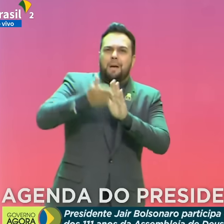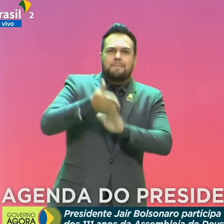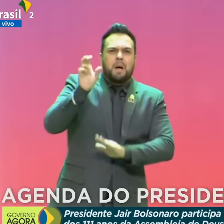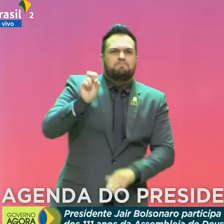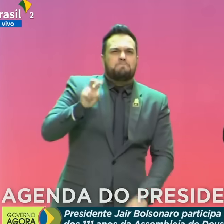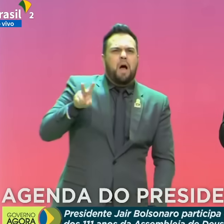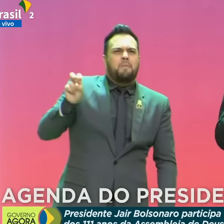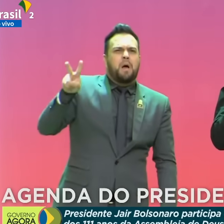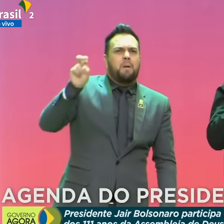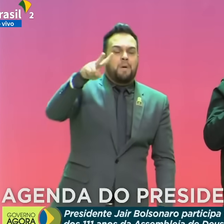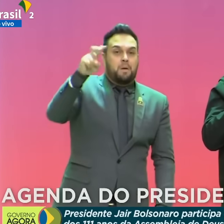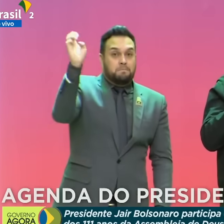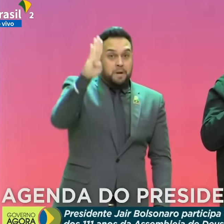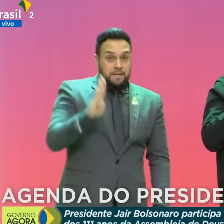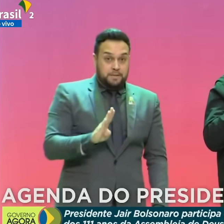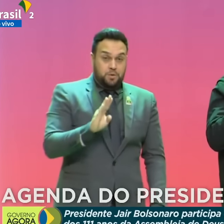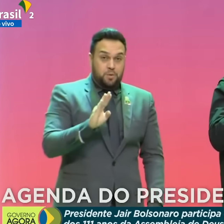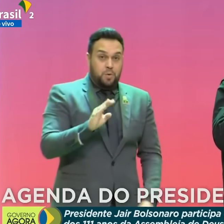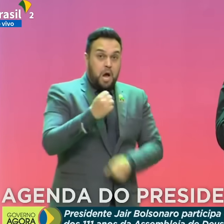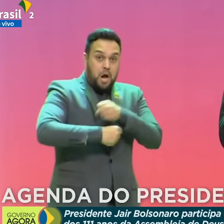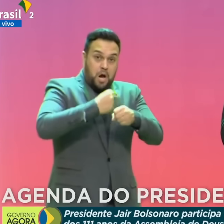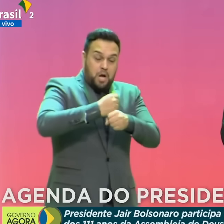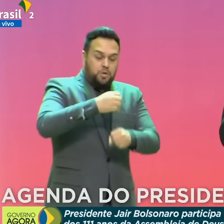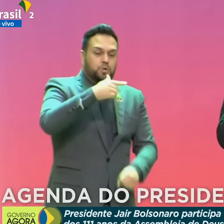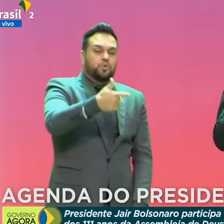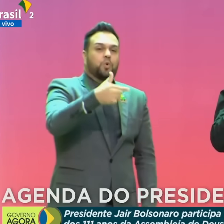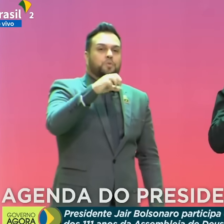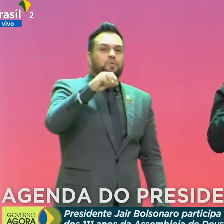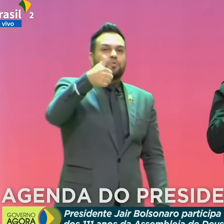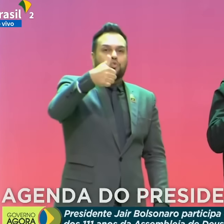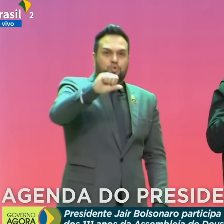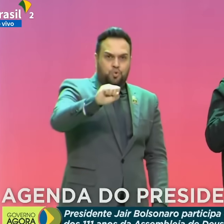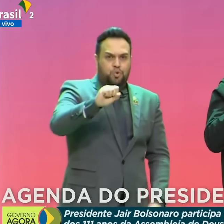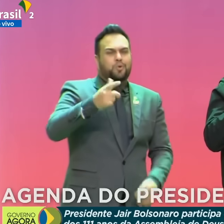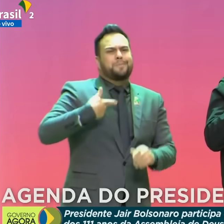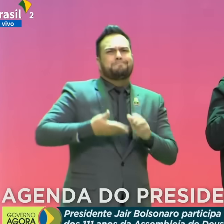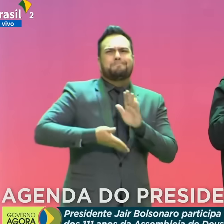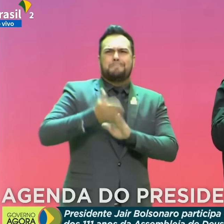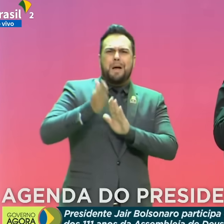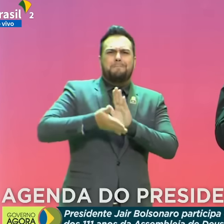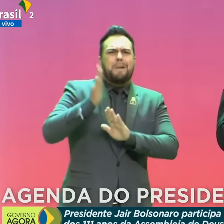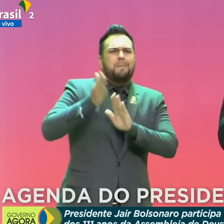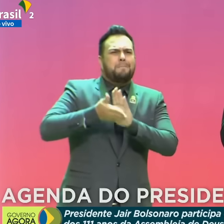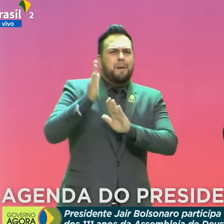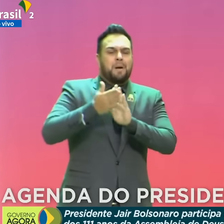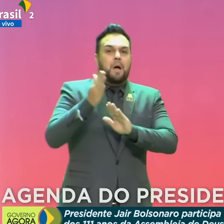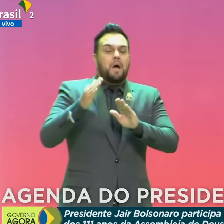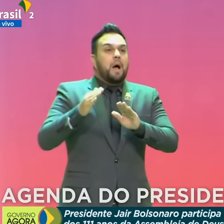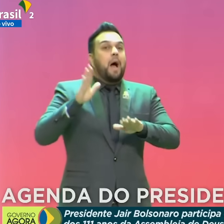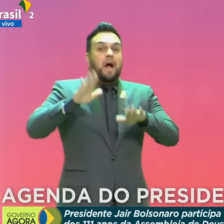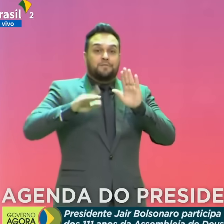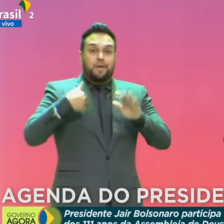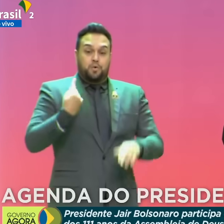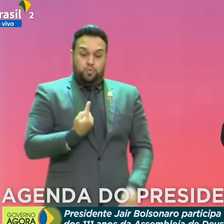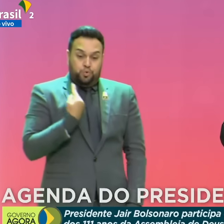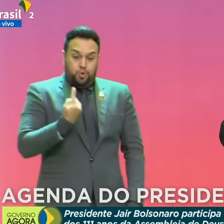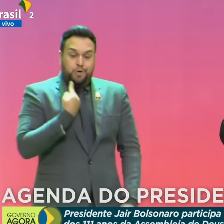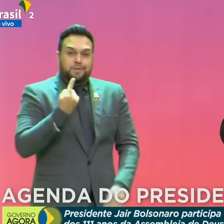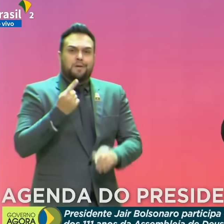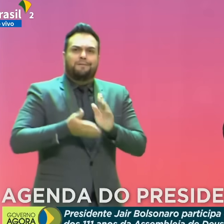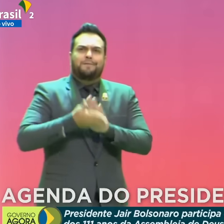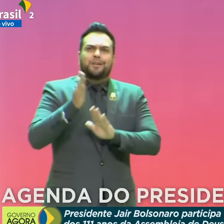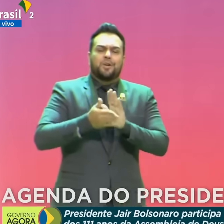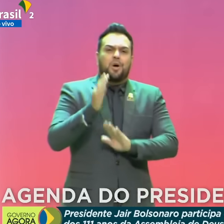Em 2018, depois de perambular, na maioria das vezes sozinho pelo Brasil, com